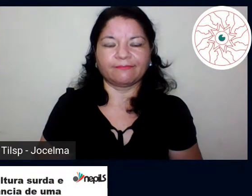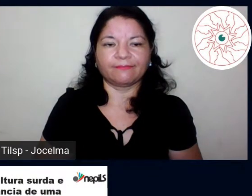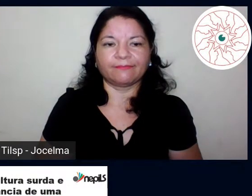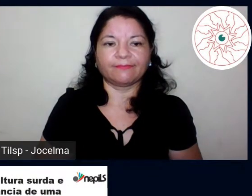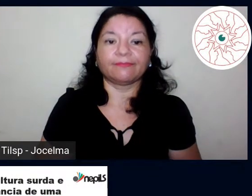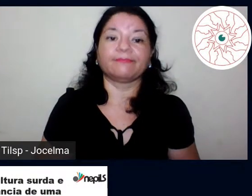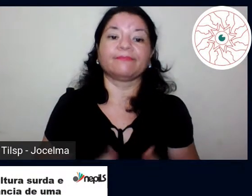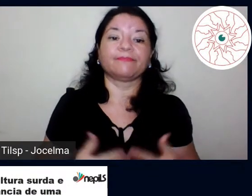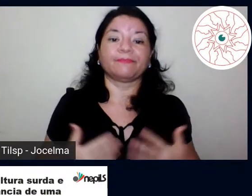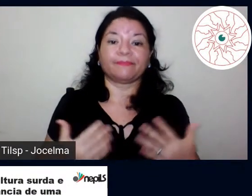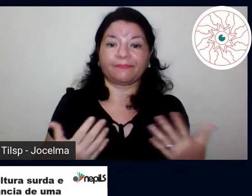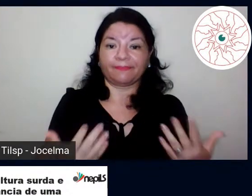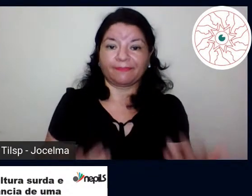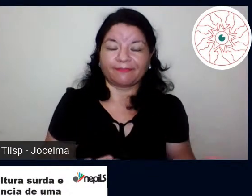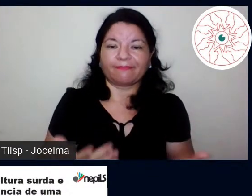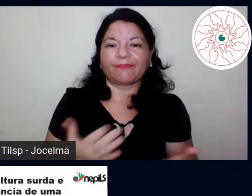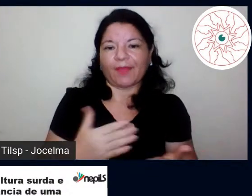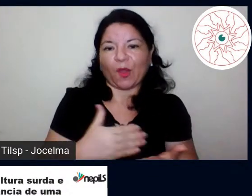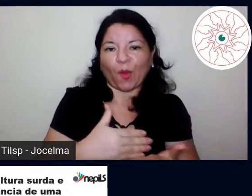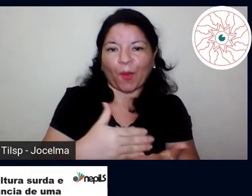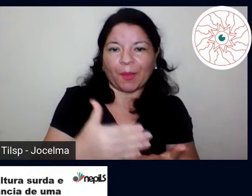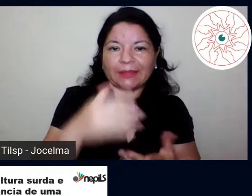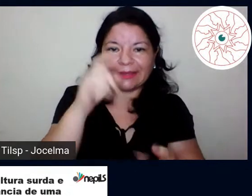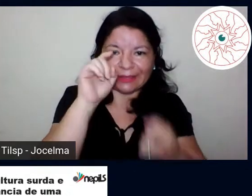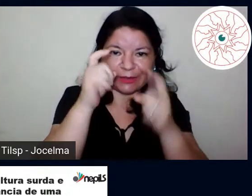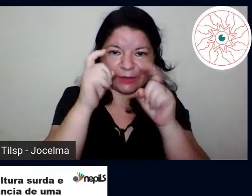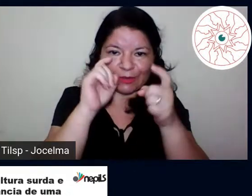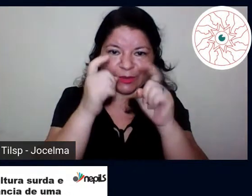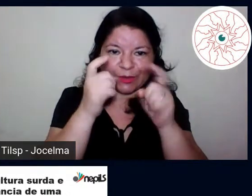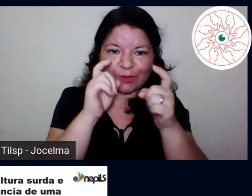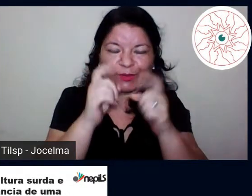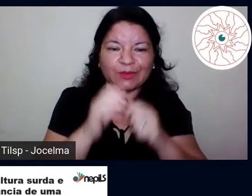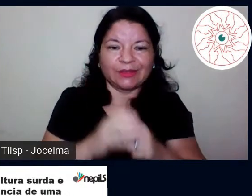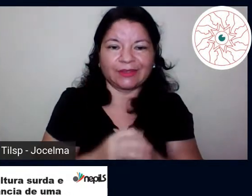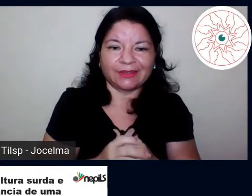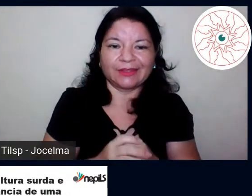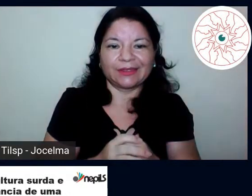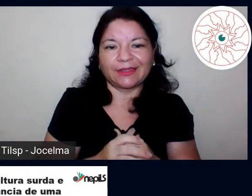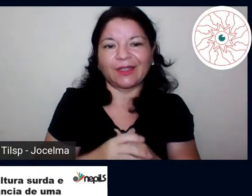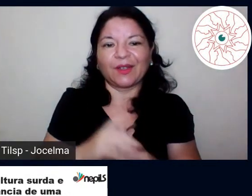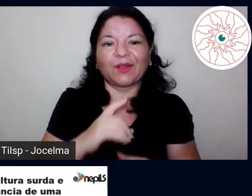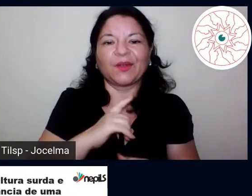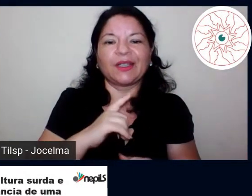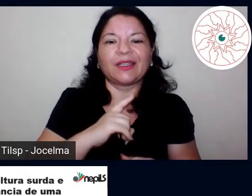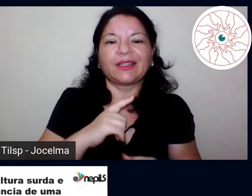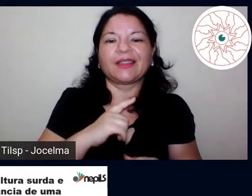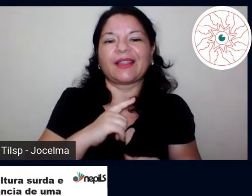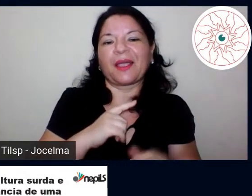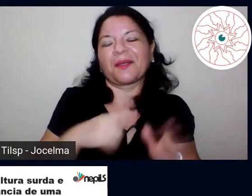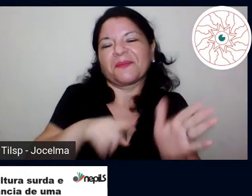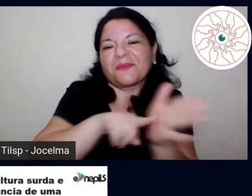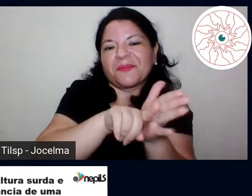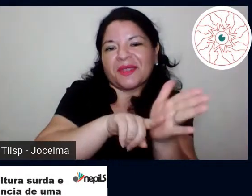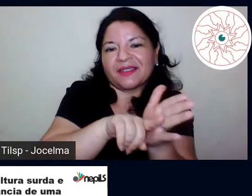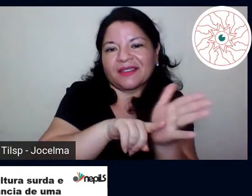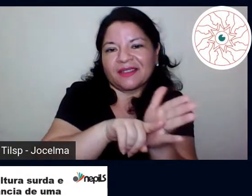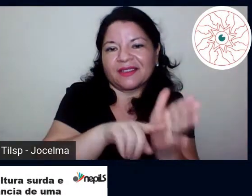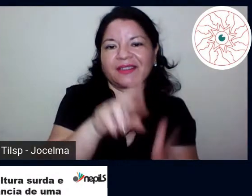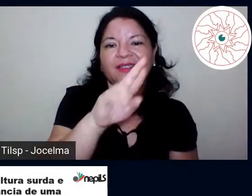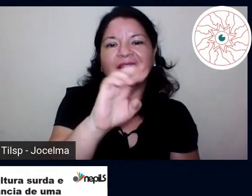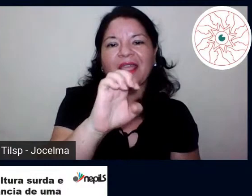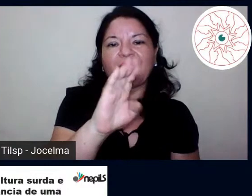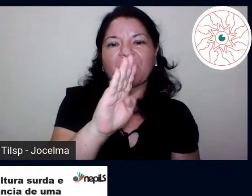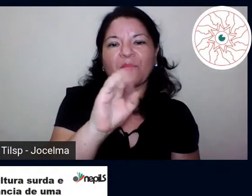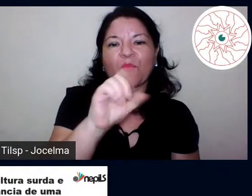Bom, iniciando a discussão com a a pesquisa de rebolas, eh, a autora discute a